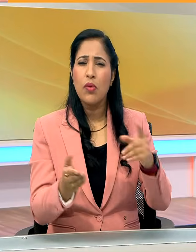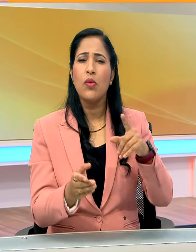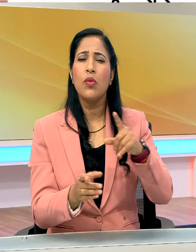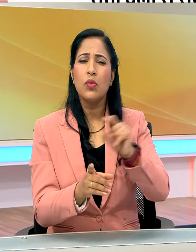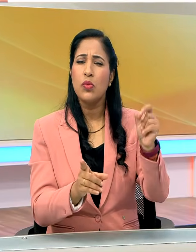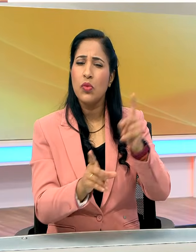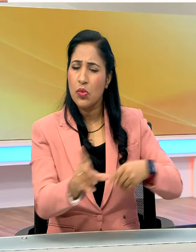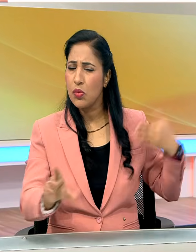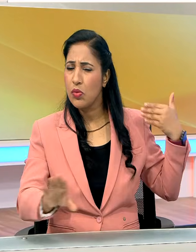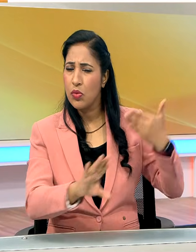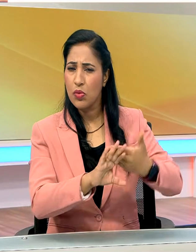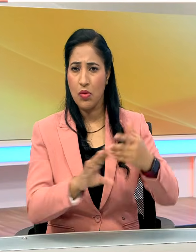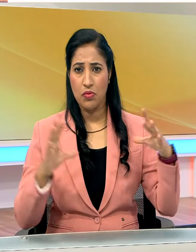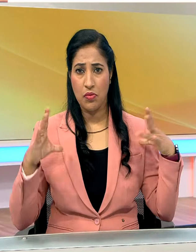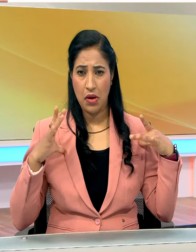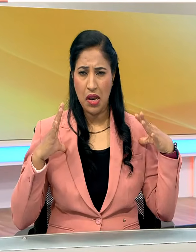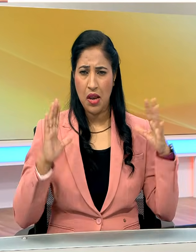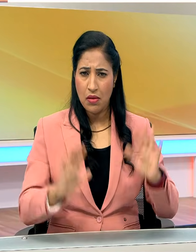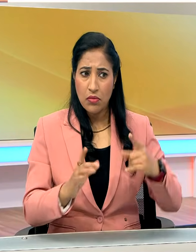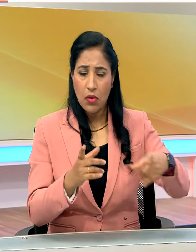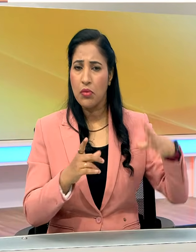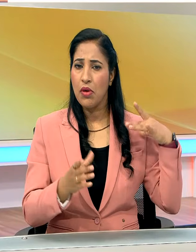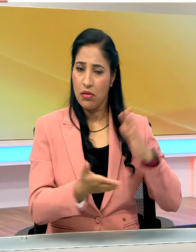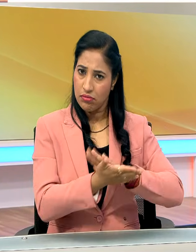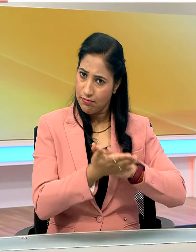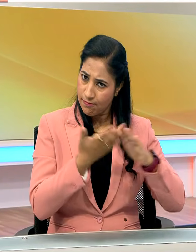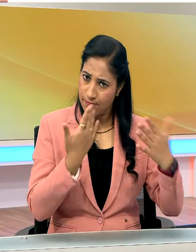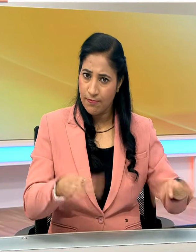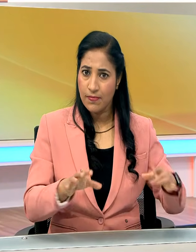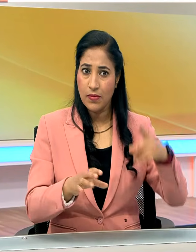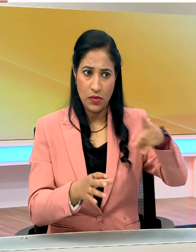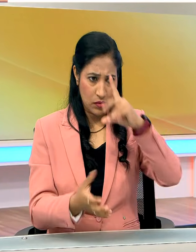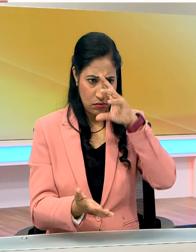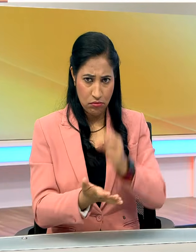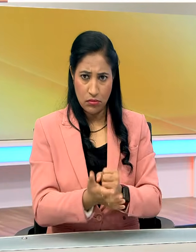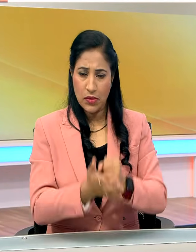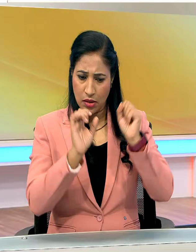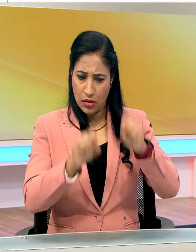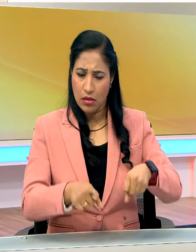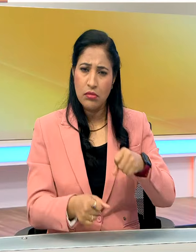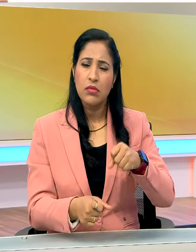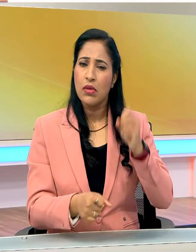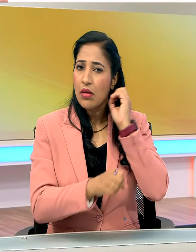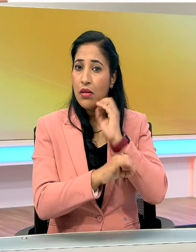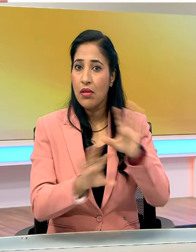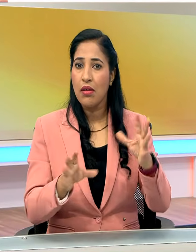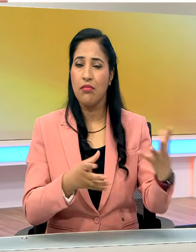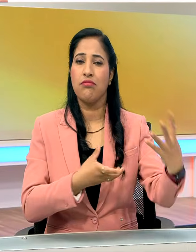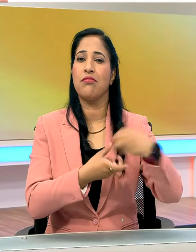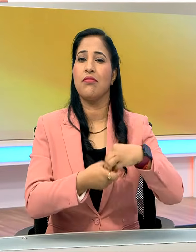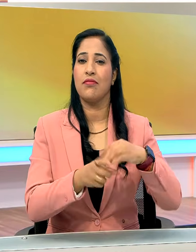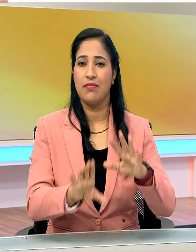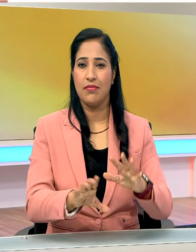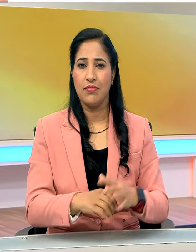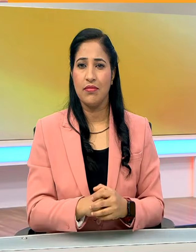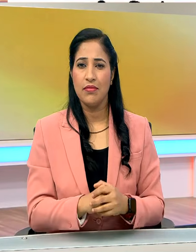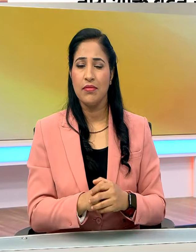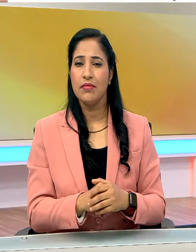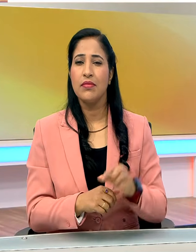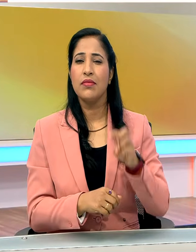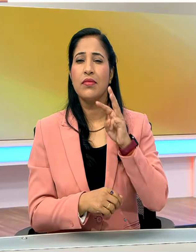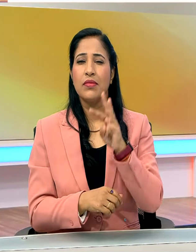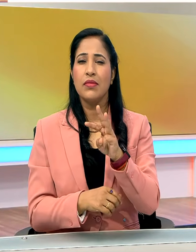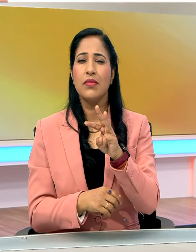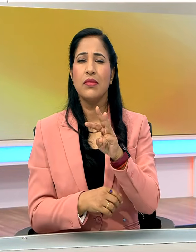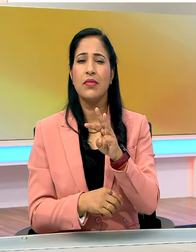इसका इंतजार कर रही थी, उनका ये इंतजार पूरा हो और वो भी निर्णायक की भूमिका में शामिल हो सके। बिल्कुल 3 दशक का